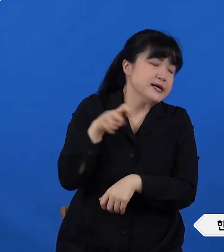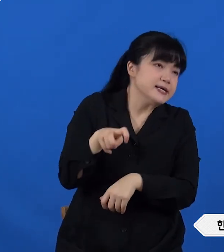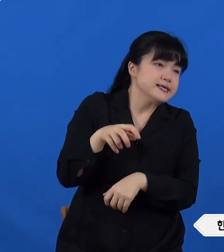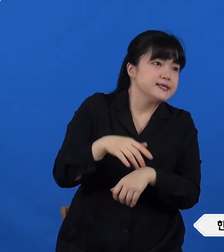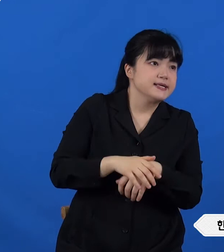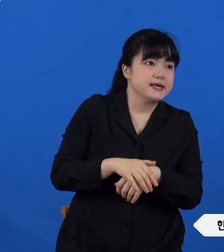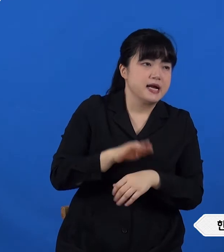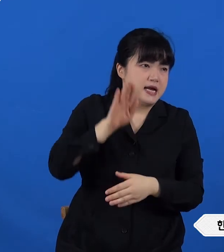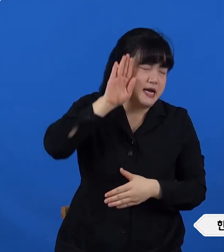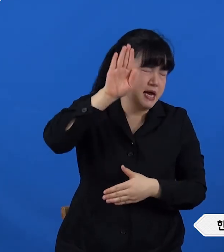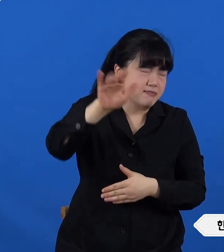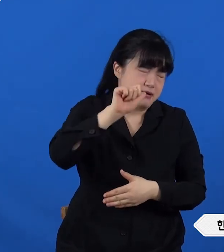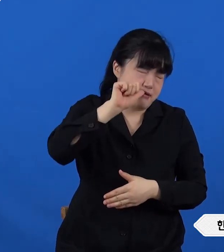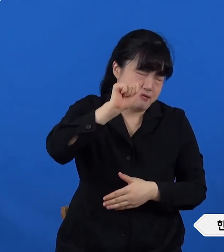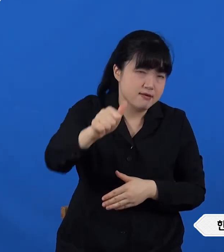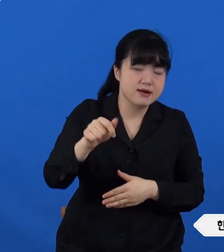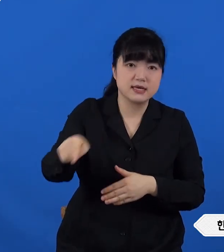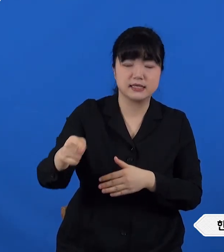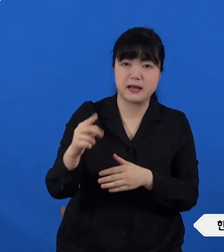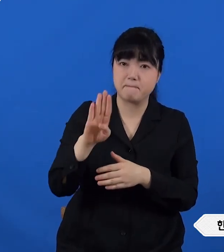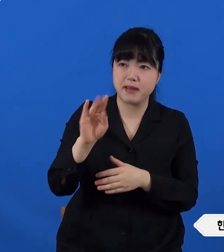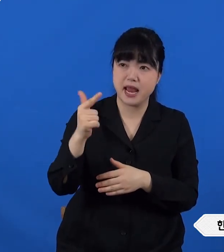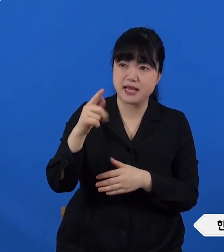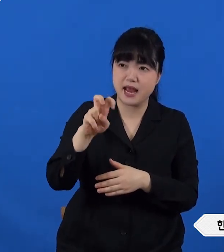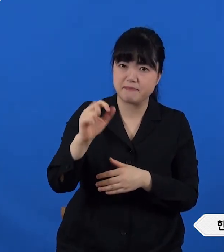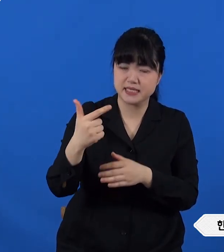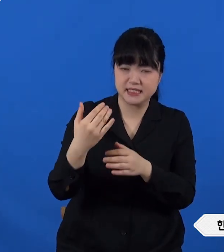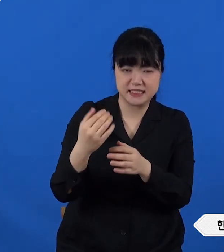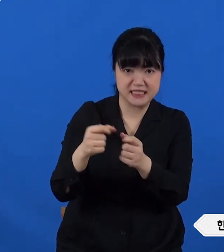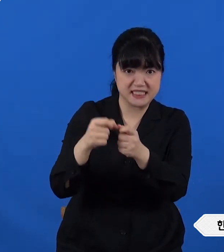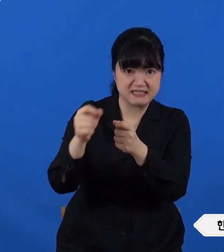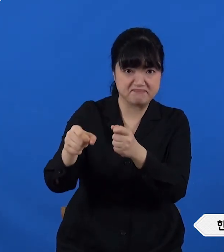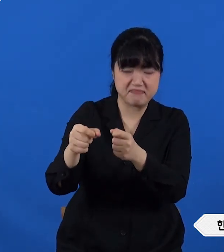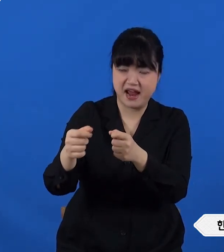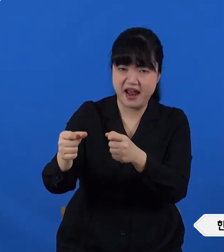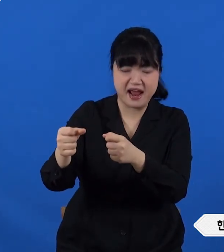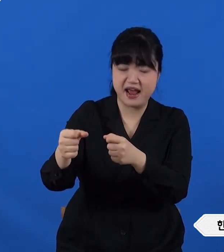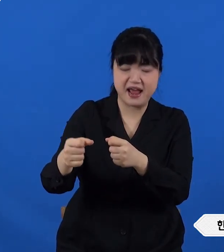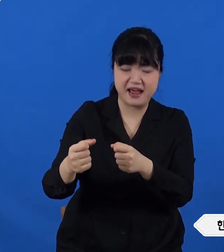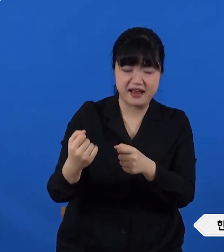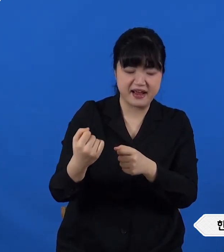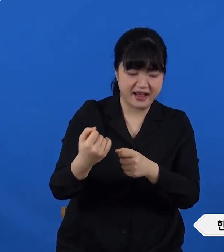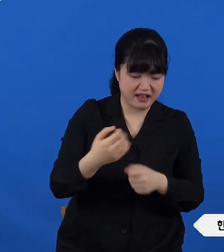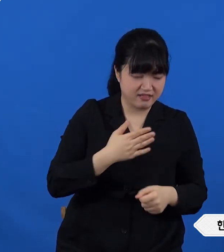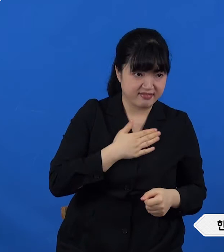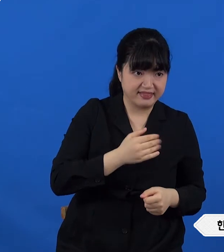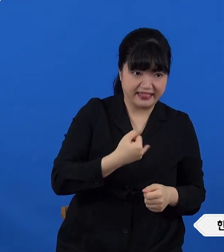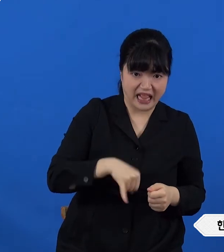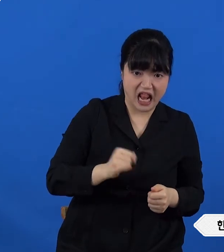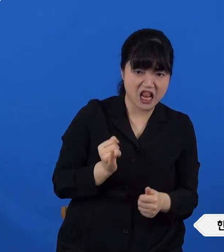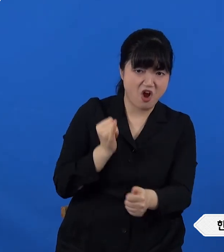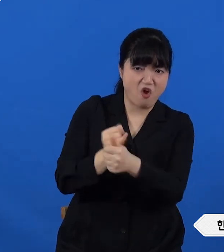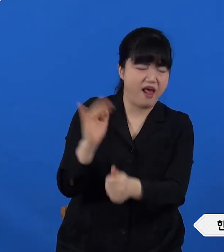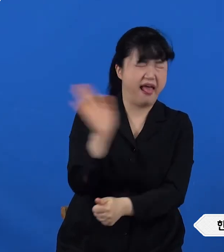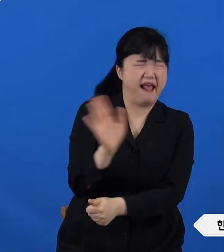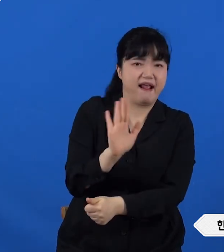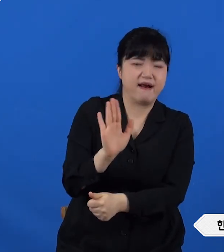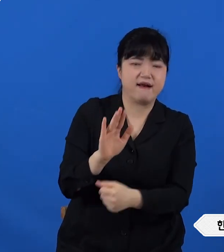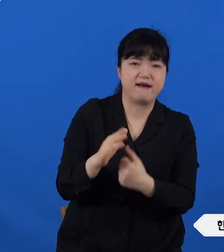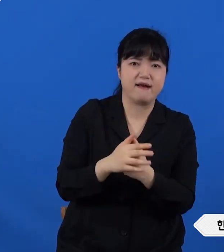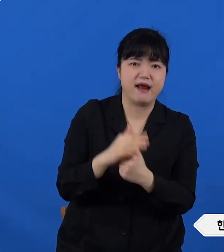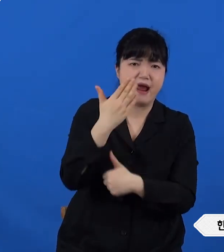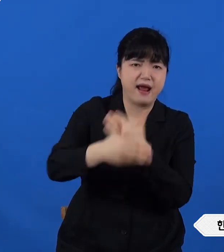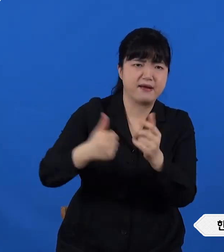그래서 앞으로는 절대로 베냐민 사람에게는 딸을 주지 않겠다고 하나님 앞에서 맹세를 했습니다.